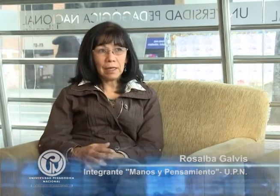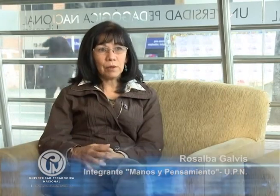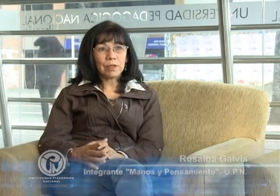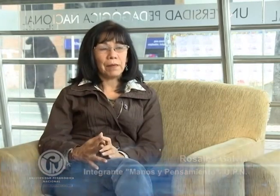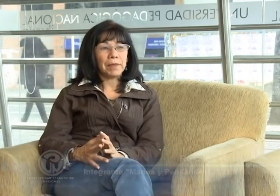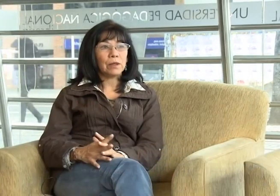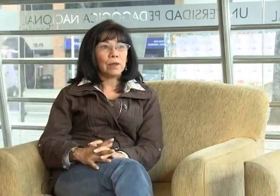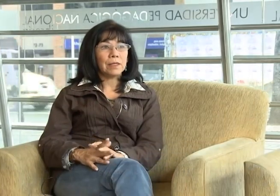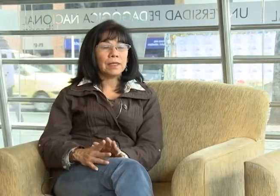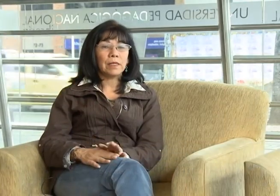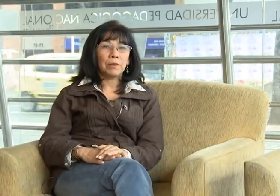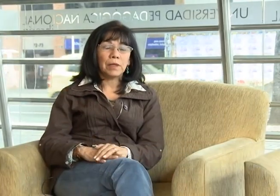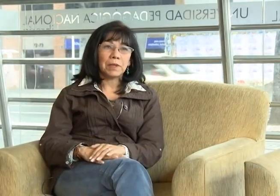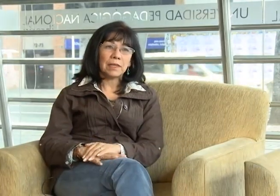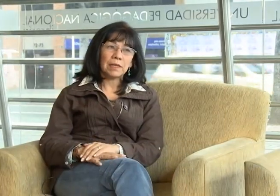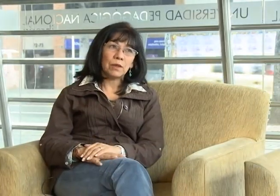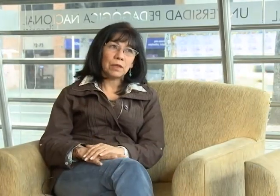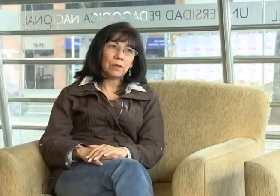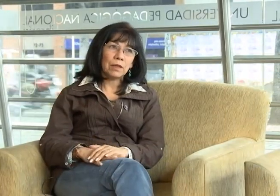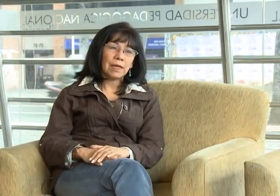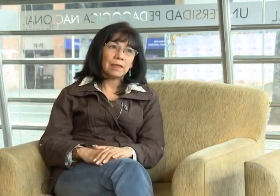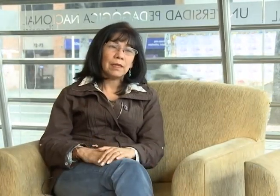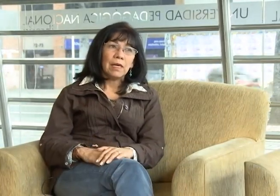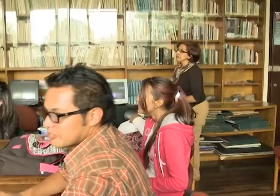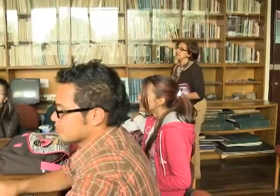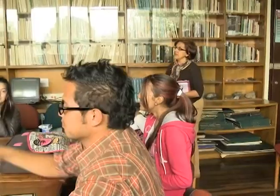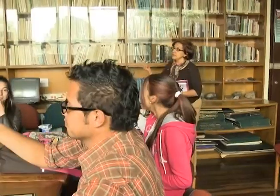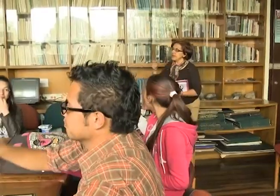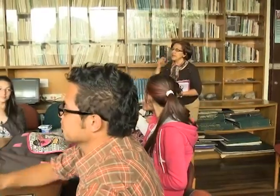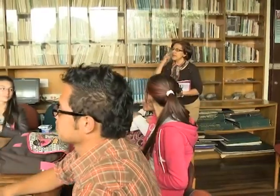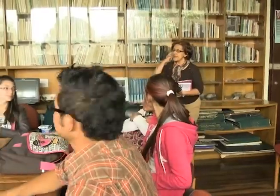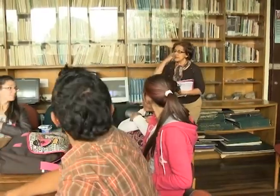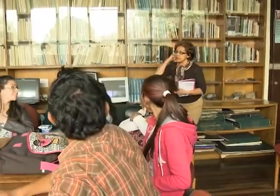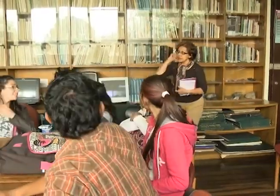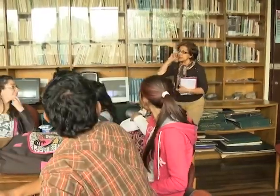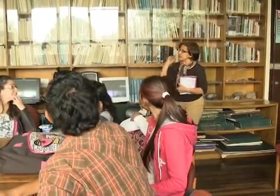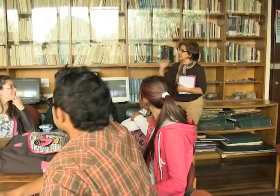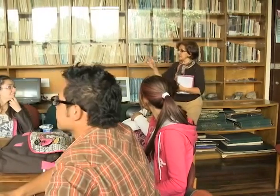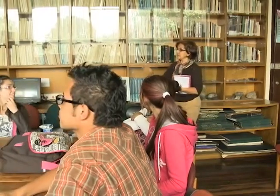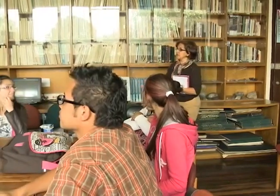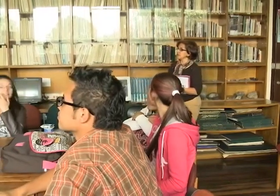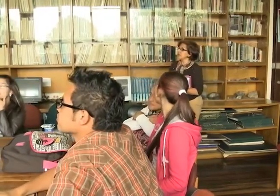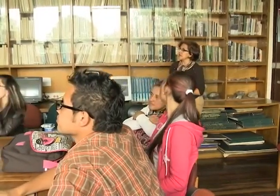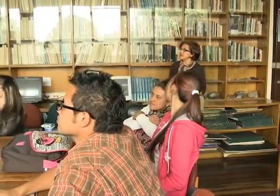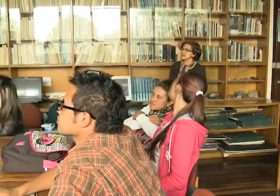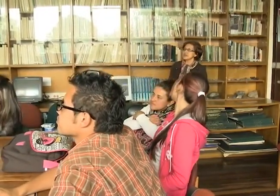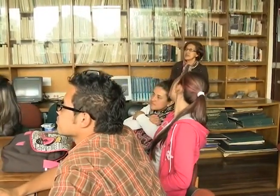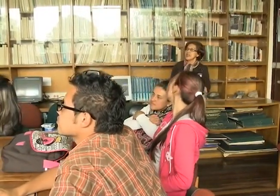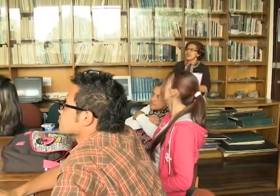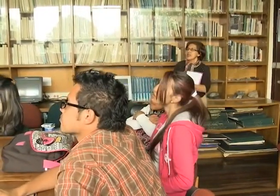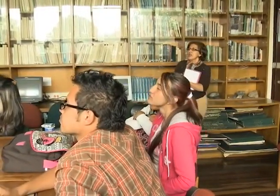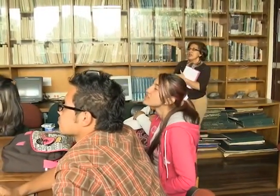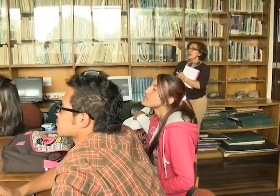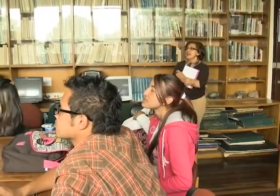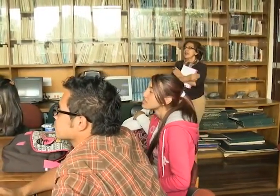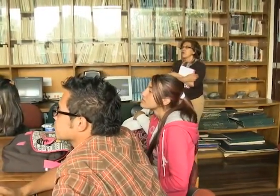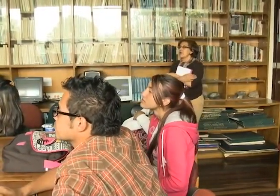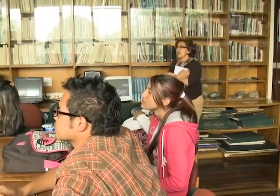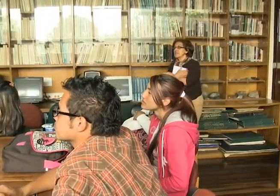nos cambia todo este tipo de representaciones sociales. Que lo más importante ha sido, uno, los avances en términos del desarrollo